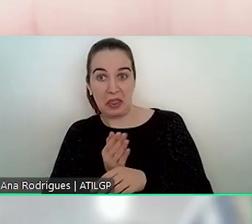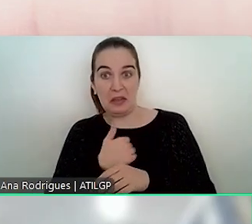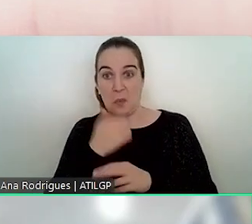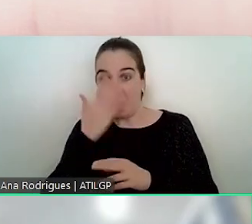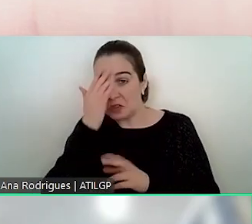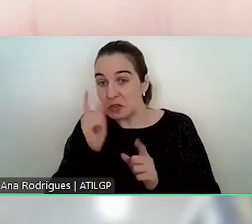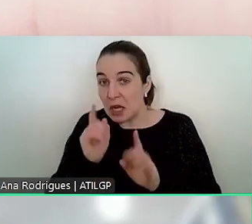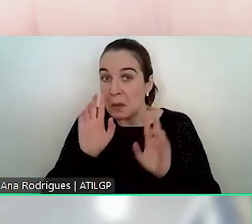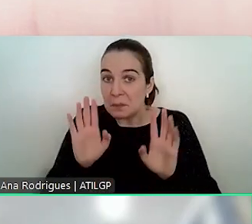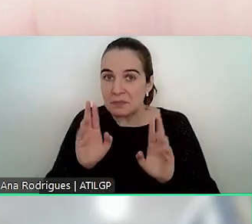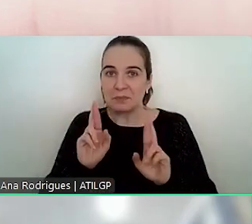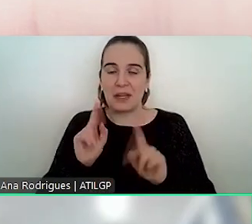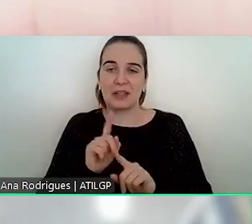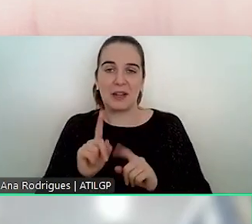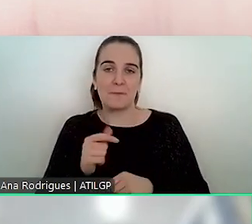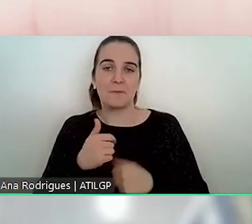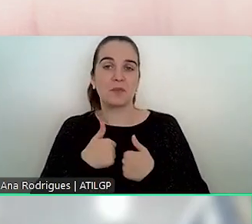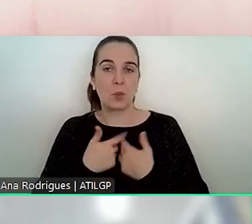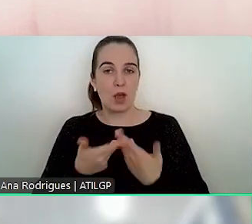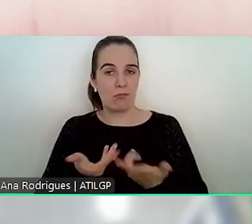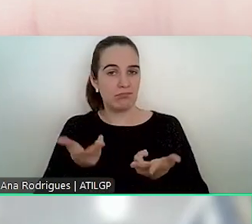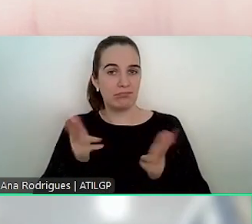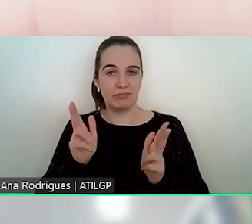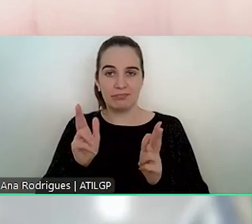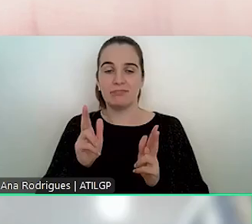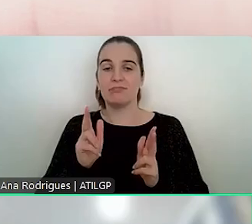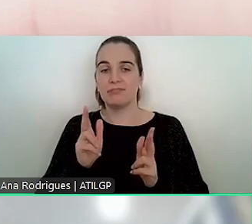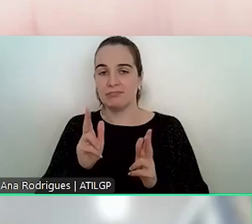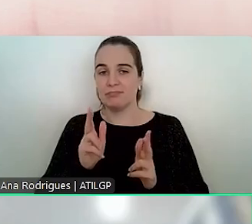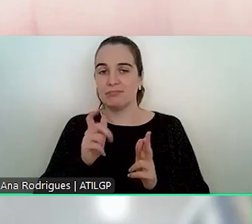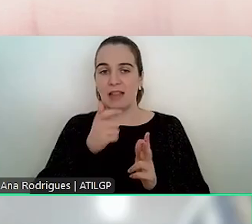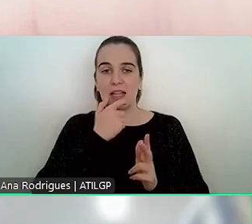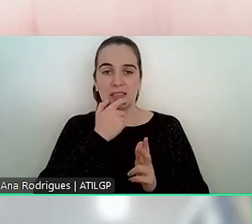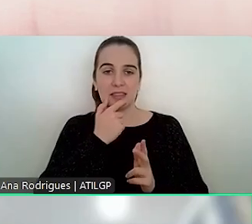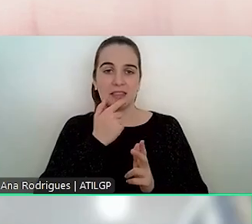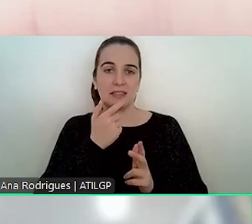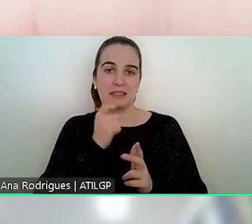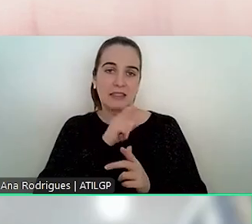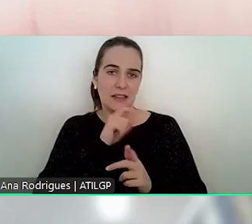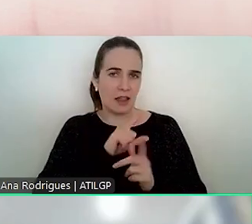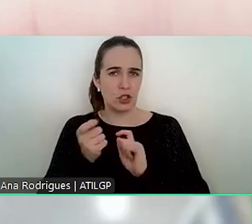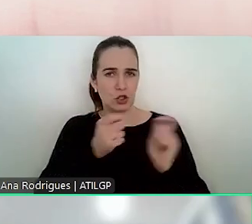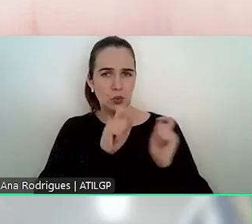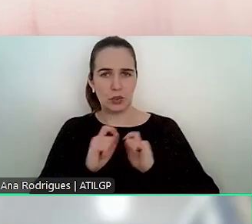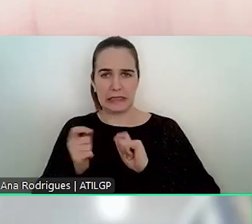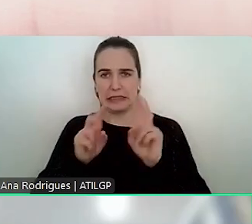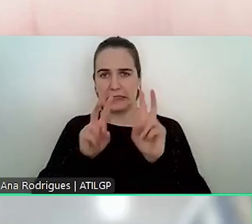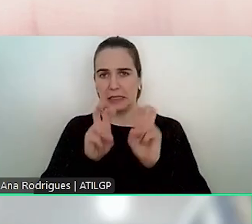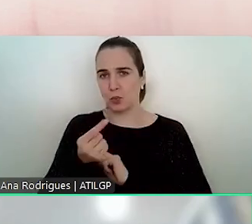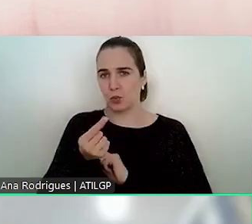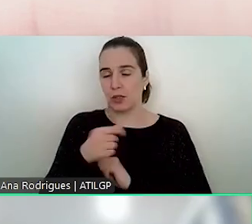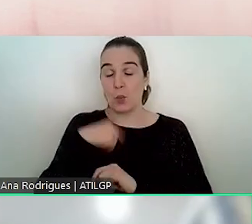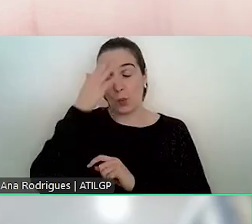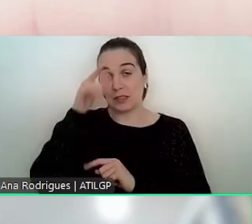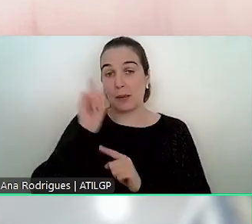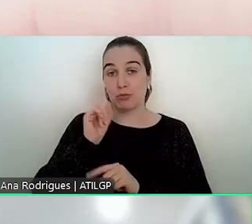não, mas ficaria se calhar à vossa disposição para depois discutirmos um bocadinho estas matérias, que eu acho que é o mais